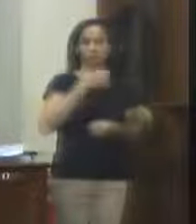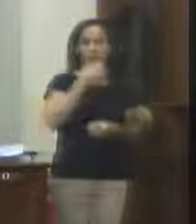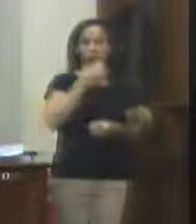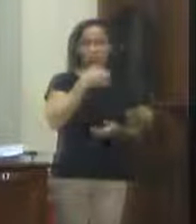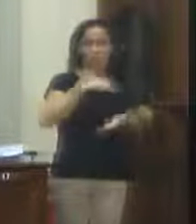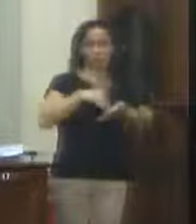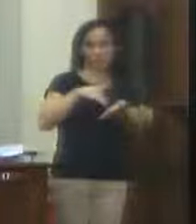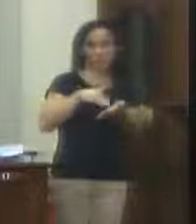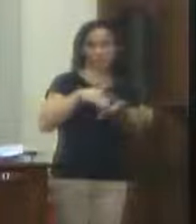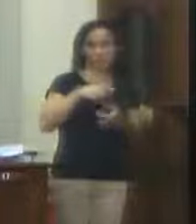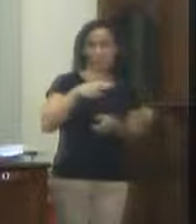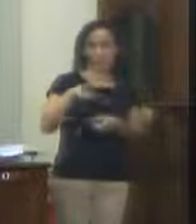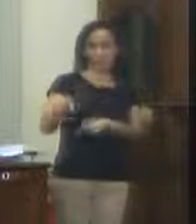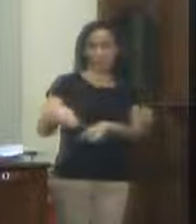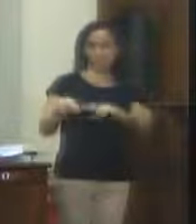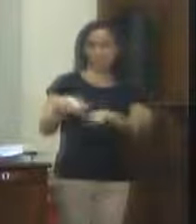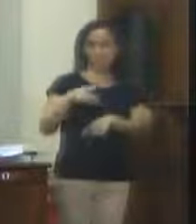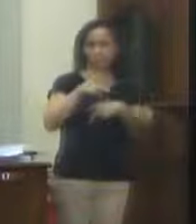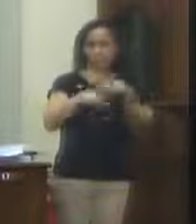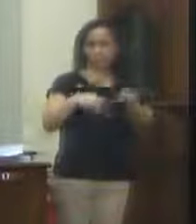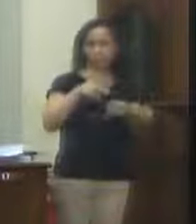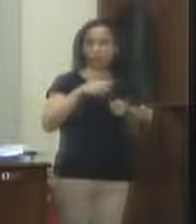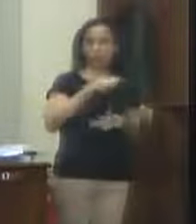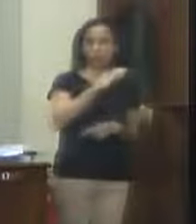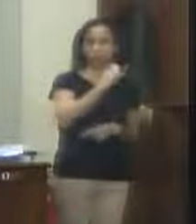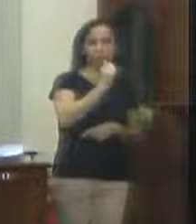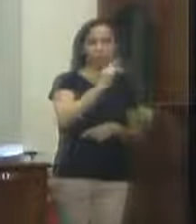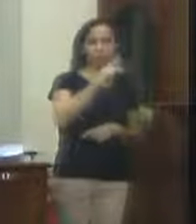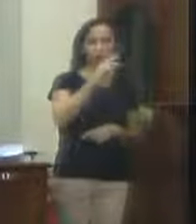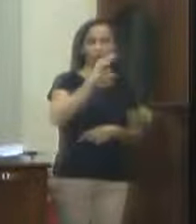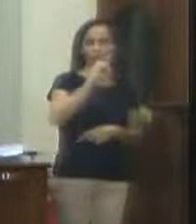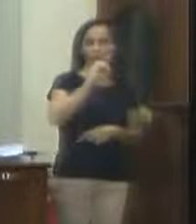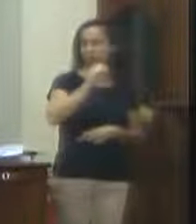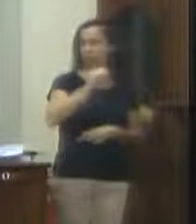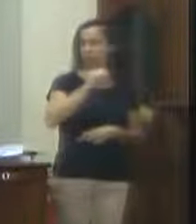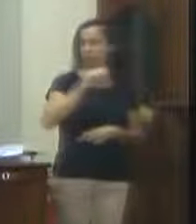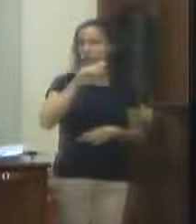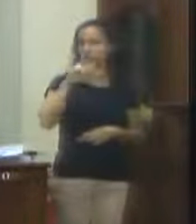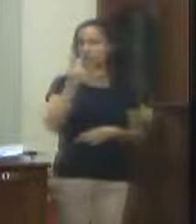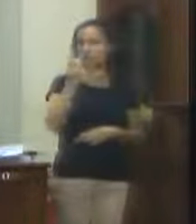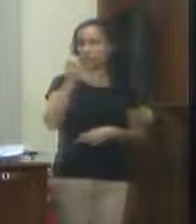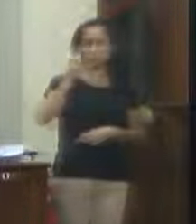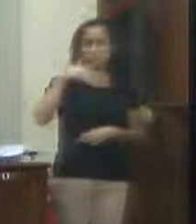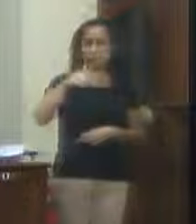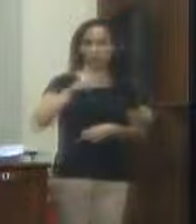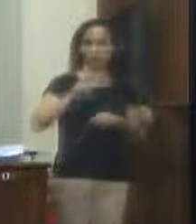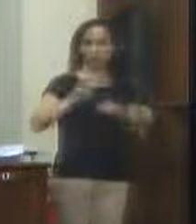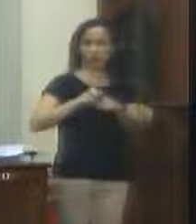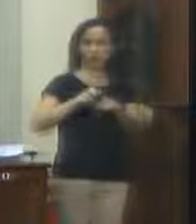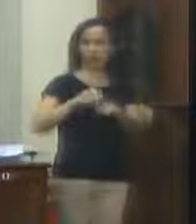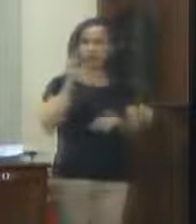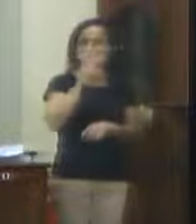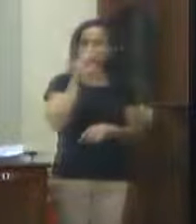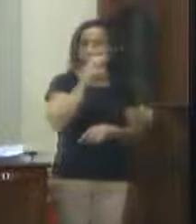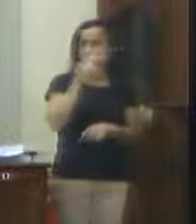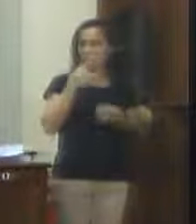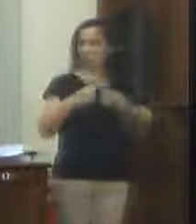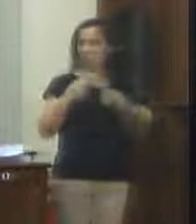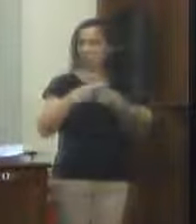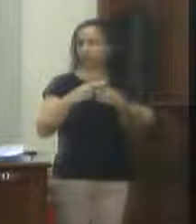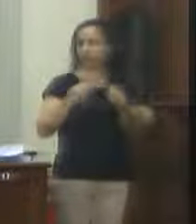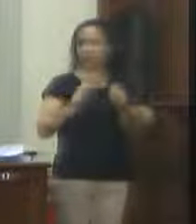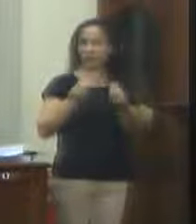de Serviço Público e Defesa Civil, Carlos Henrique Barros Machado, no sentido de providenciar, com urgência, no sentido de